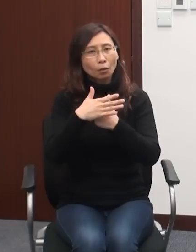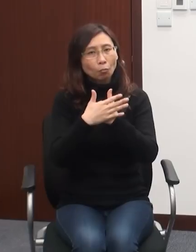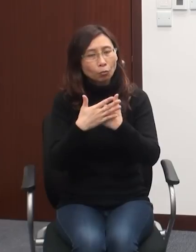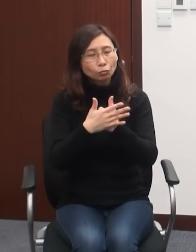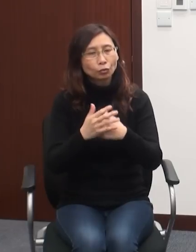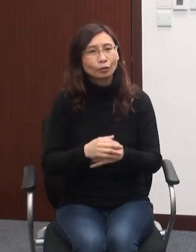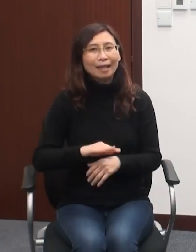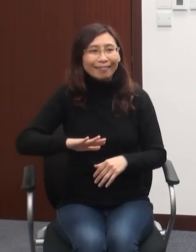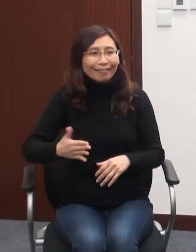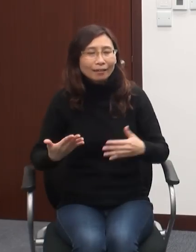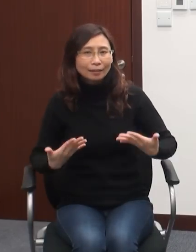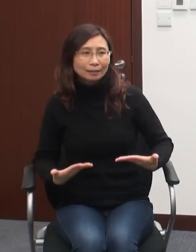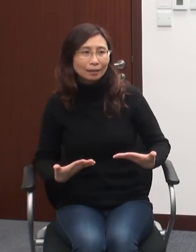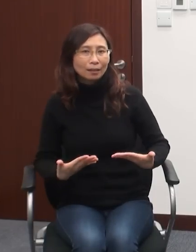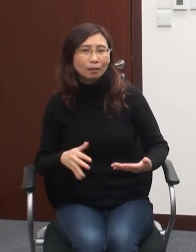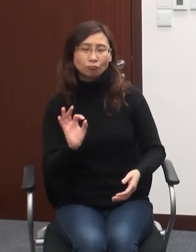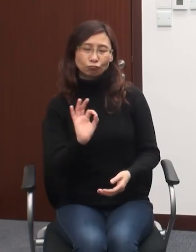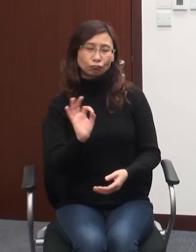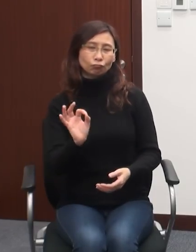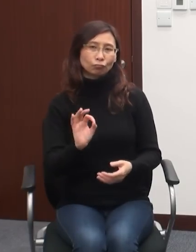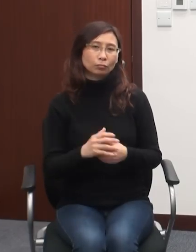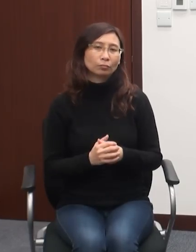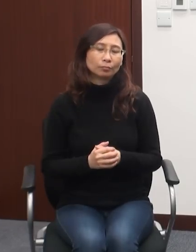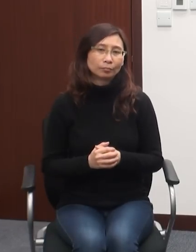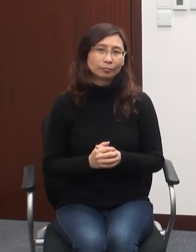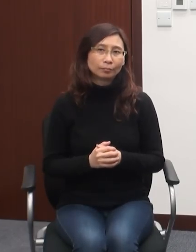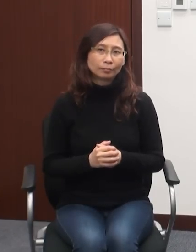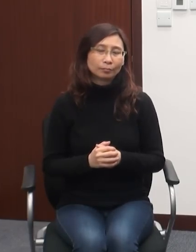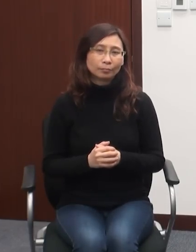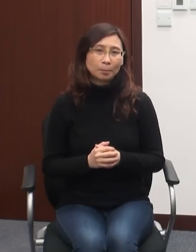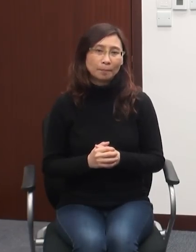冇依樣嘢㗎啦， 冇依樣嘢㗎啦， 走數㗎啦。 嚇！咁就